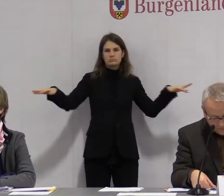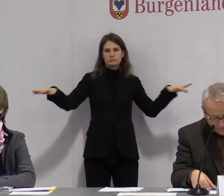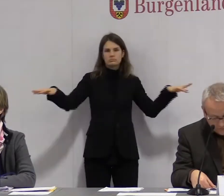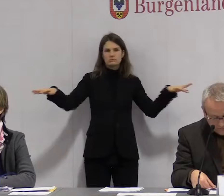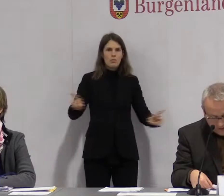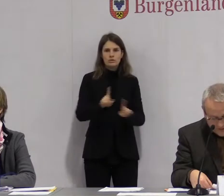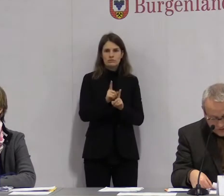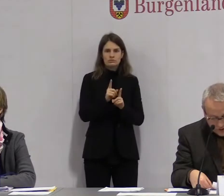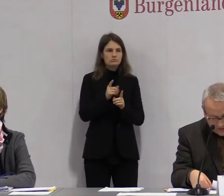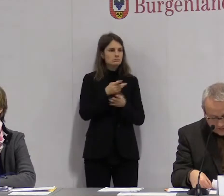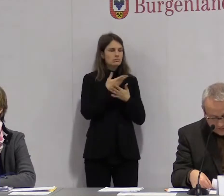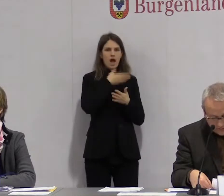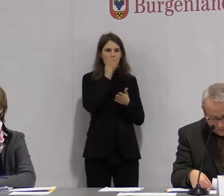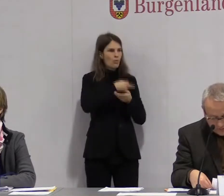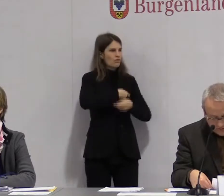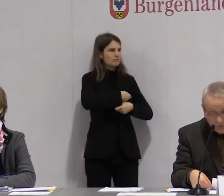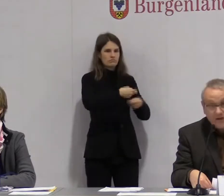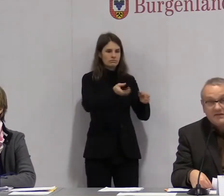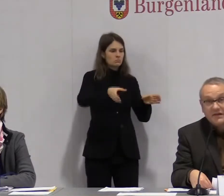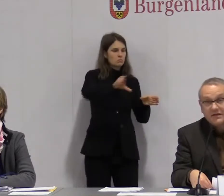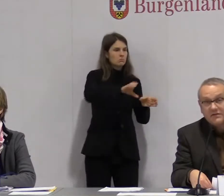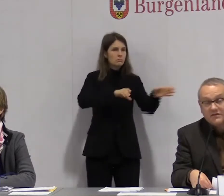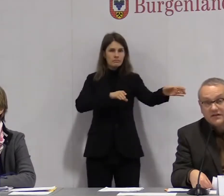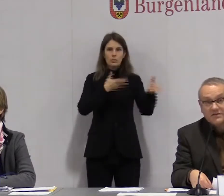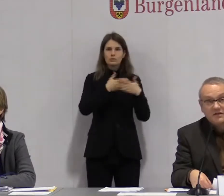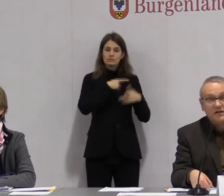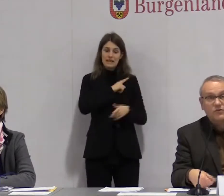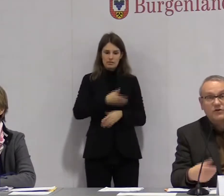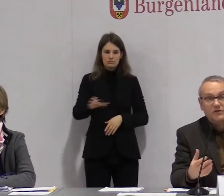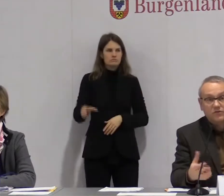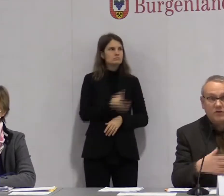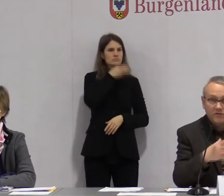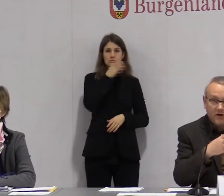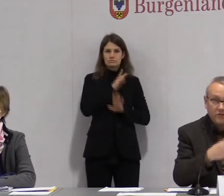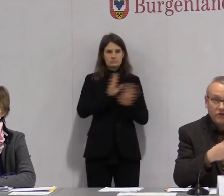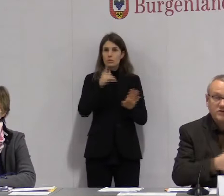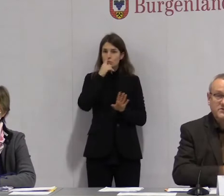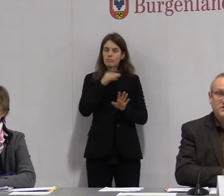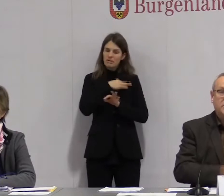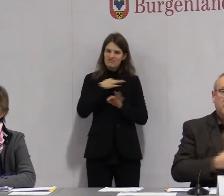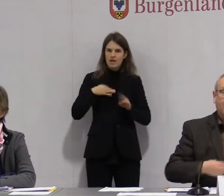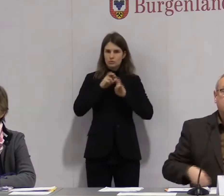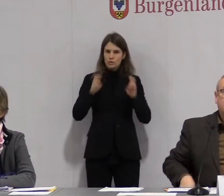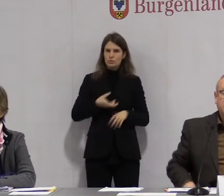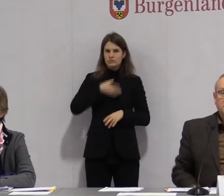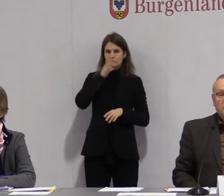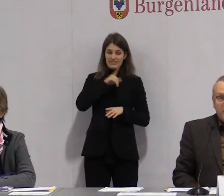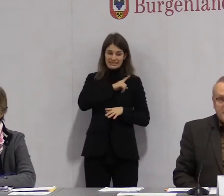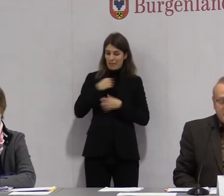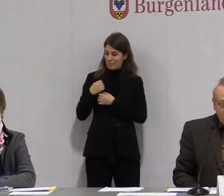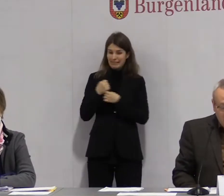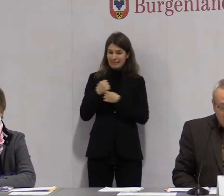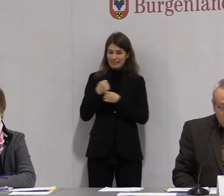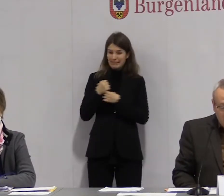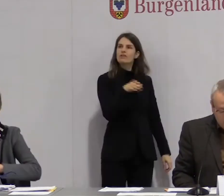Alkohol auszuschenken und zu verzehren. Das heißt, Alkohol kann nur noch in verschlossenen, abgeschlossenen